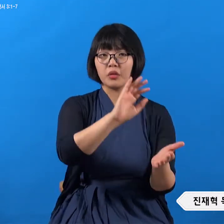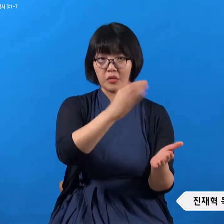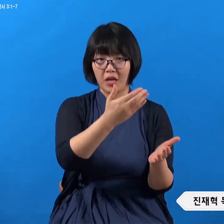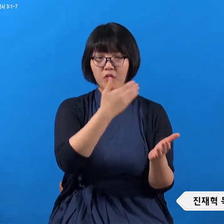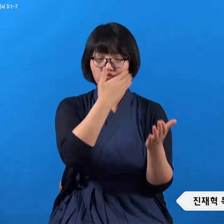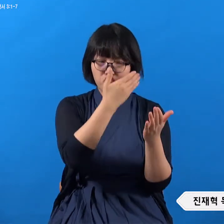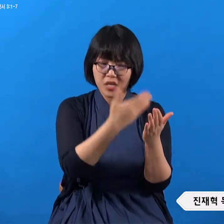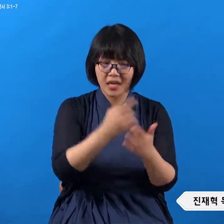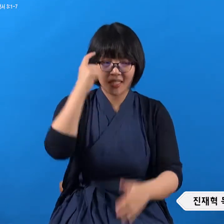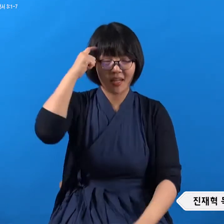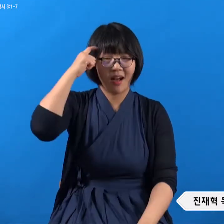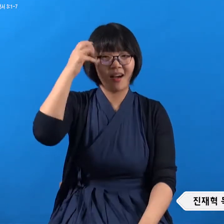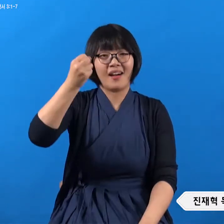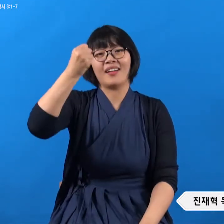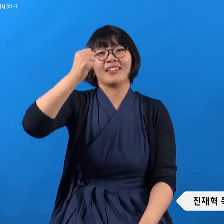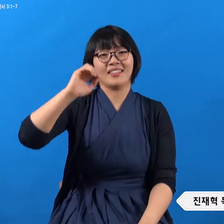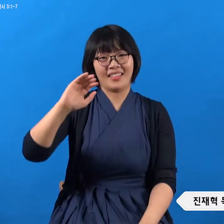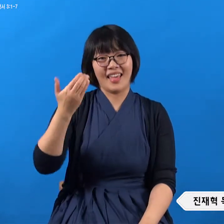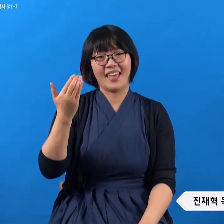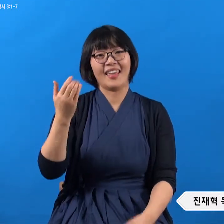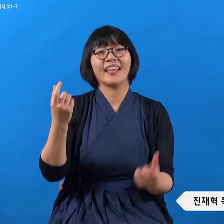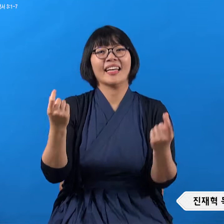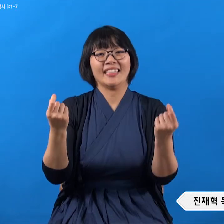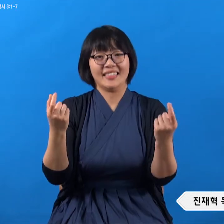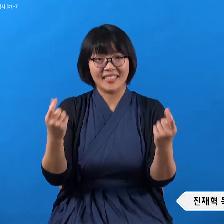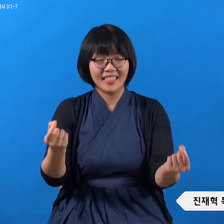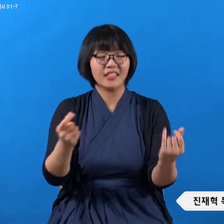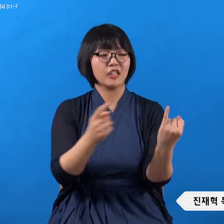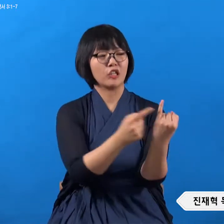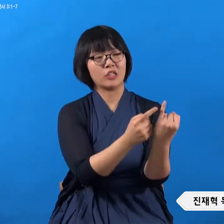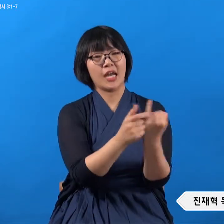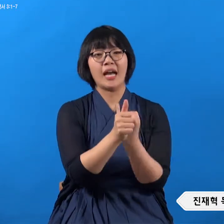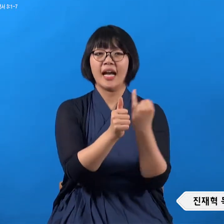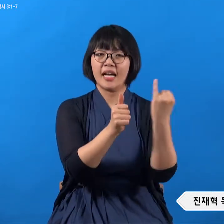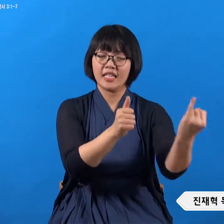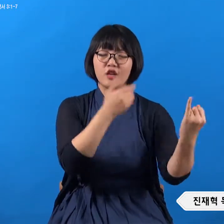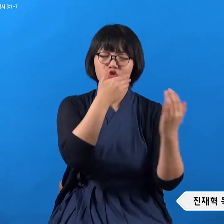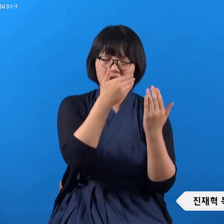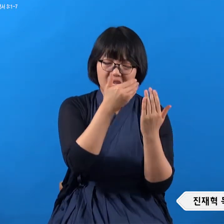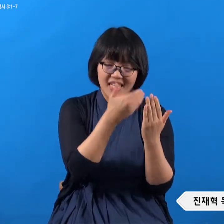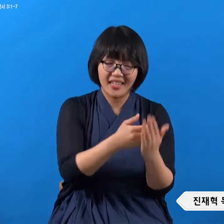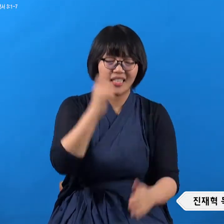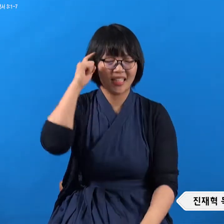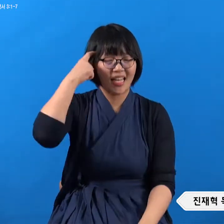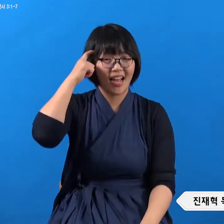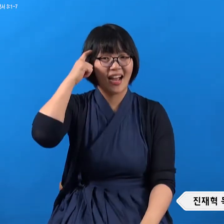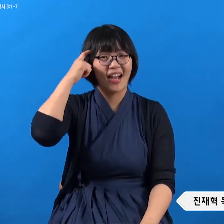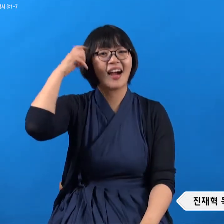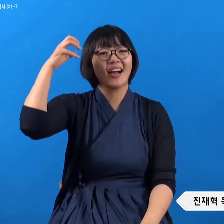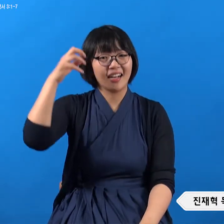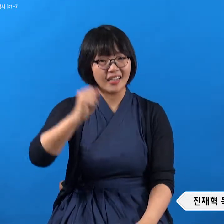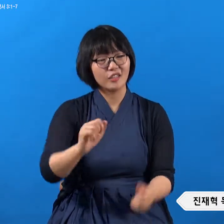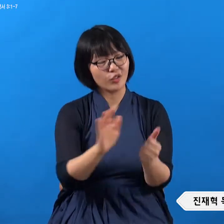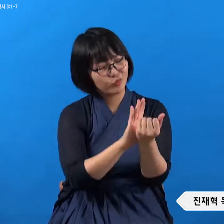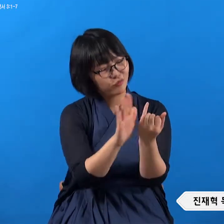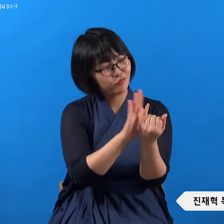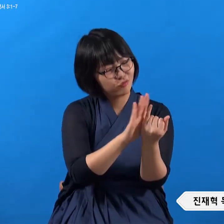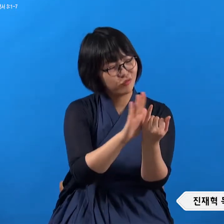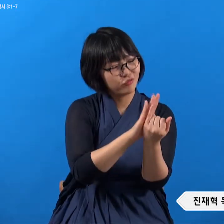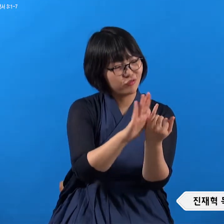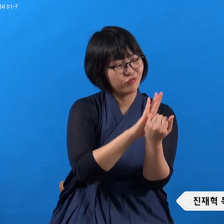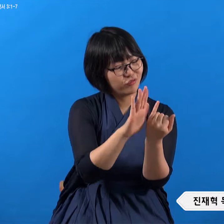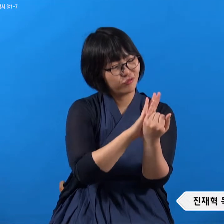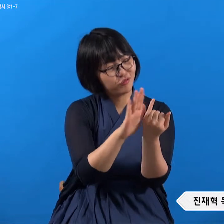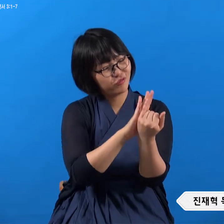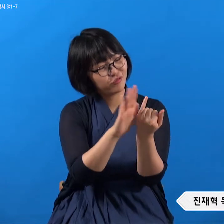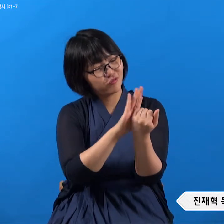합니다. 바로 그렇게 귀하게 여기는 것, 연약한 그릇으로 알아 정성을